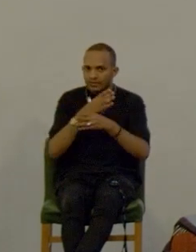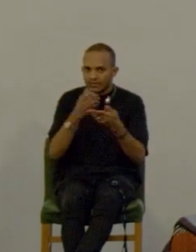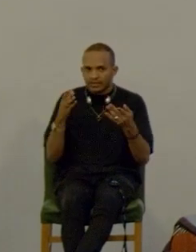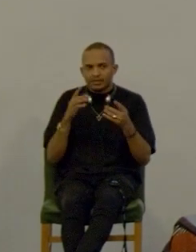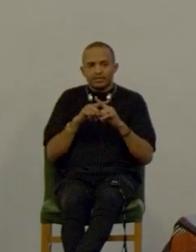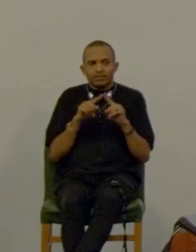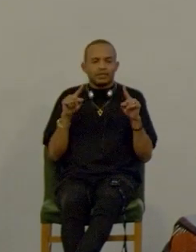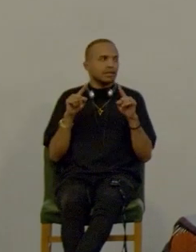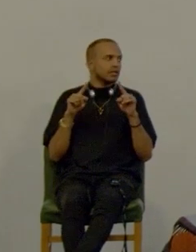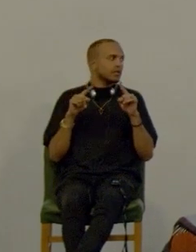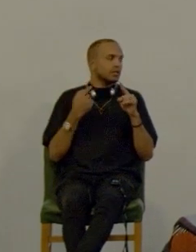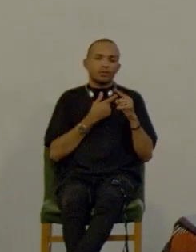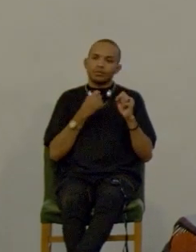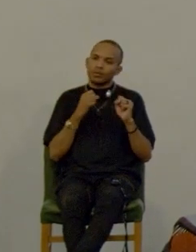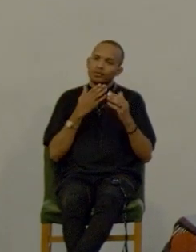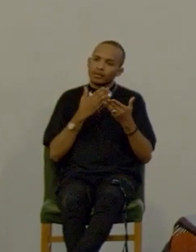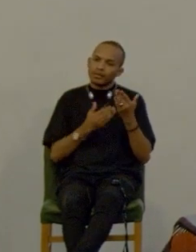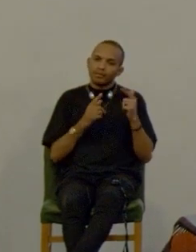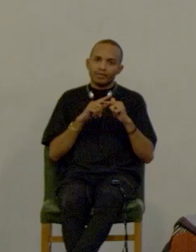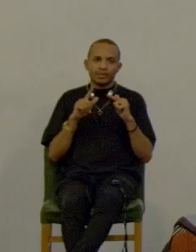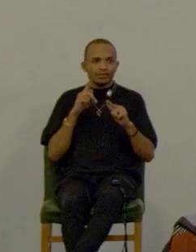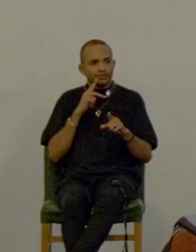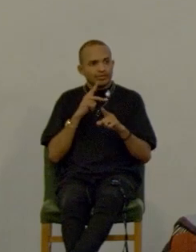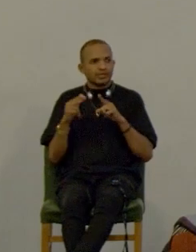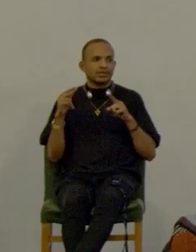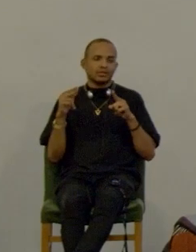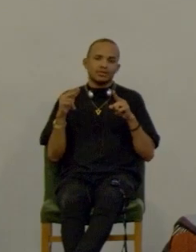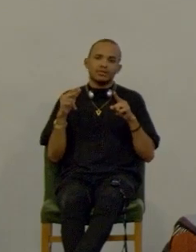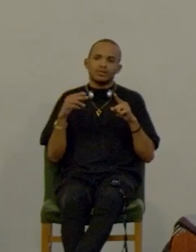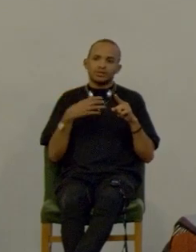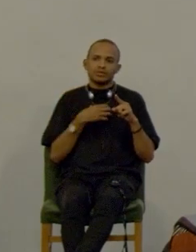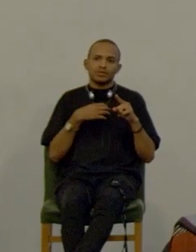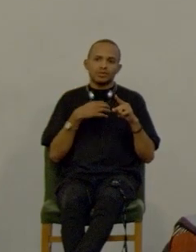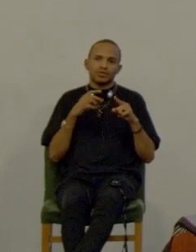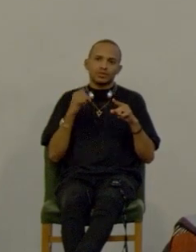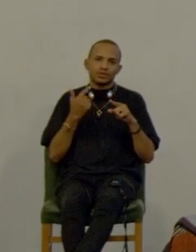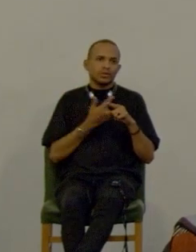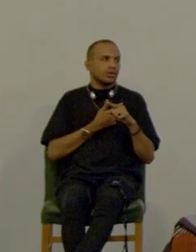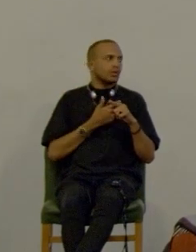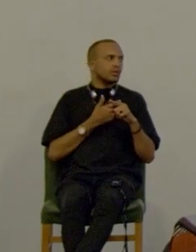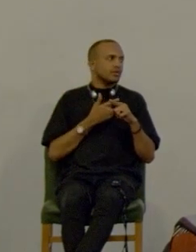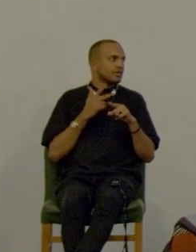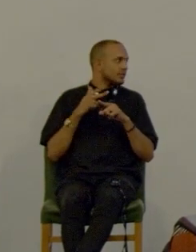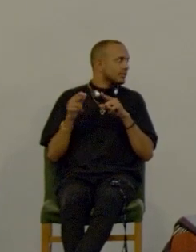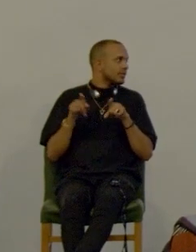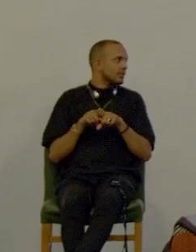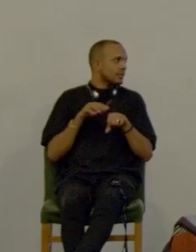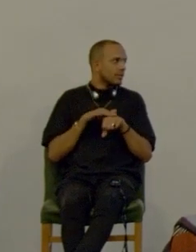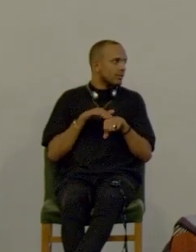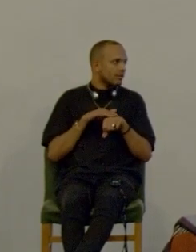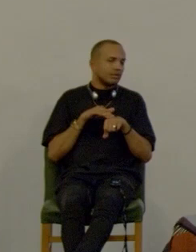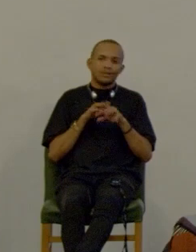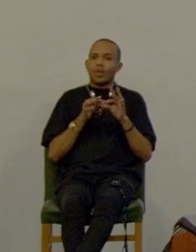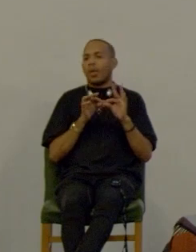assim, a gente parecia derrotado, mas foi uma conquista, né? De alguma maneira, essa perspectiva mais humanista venceu também. Essa conversa é uma